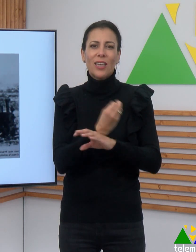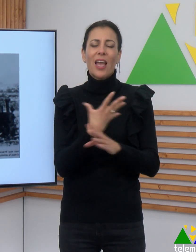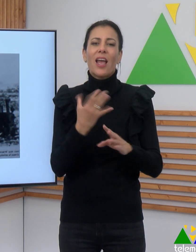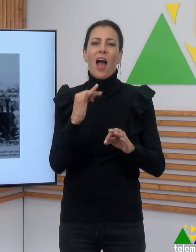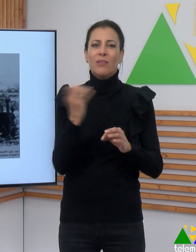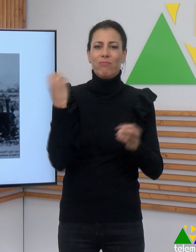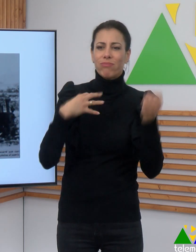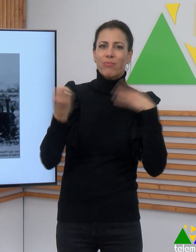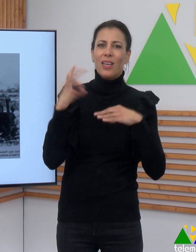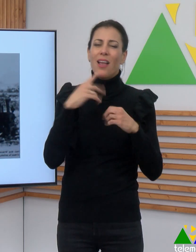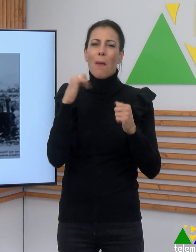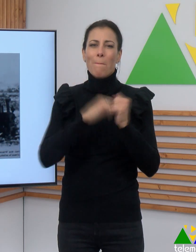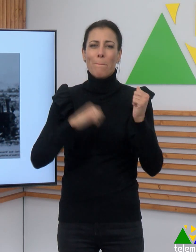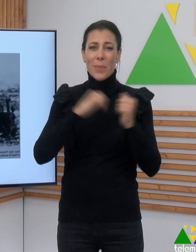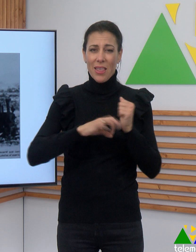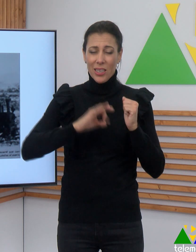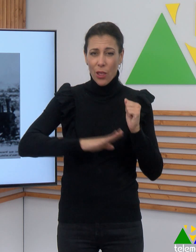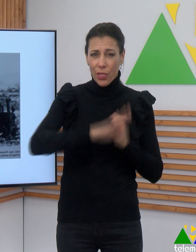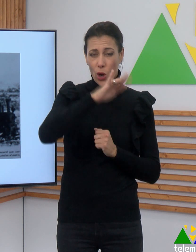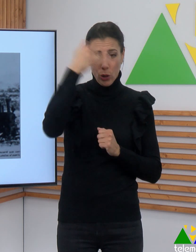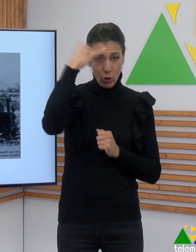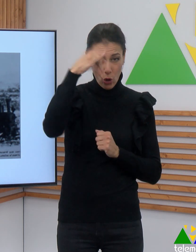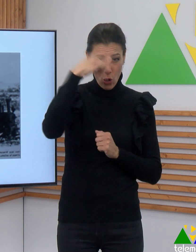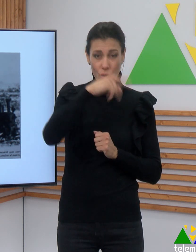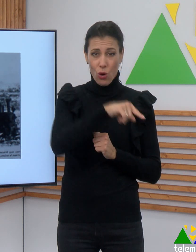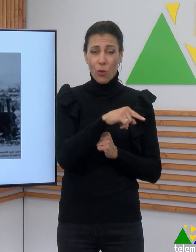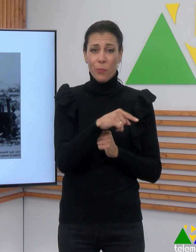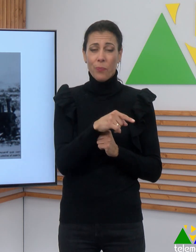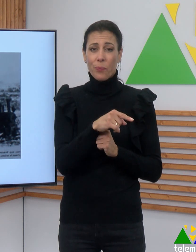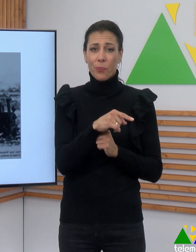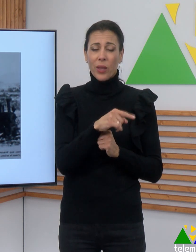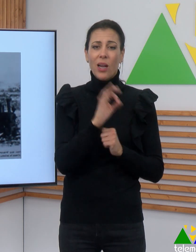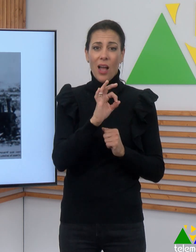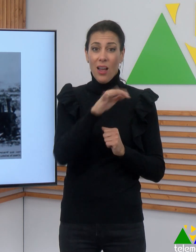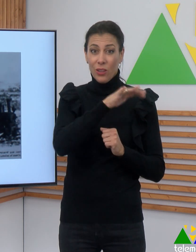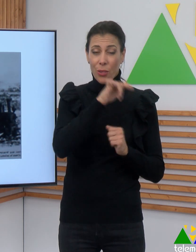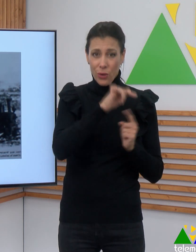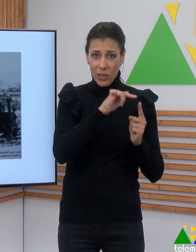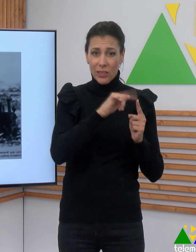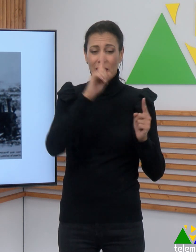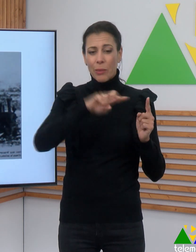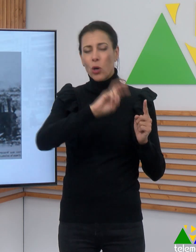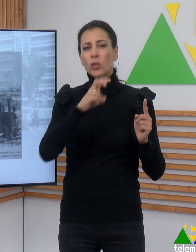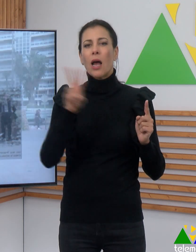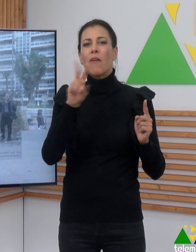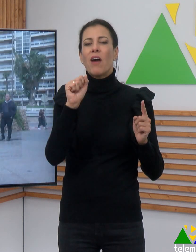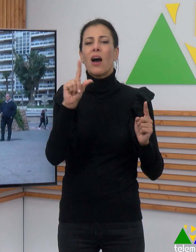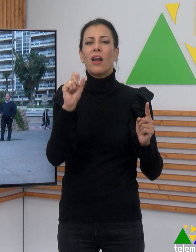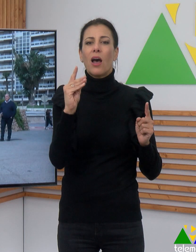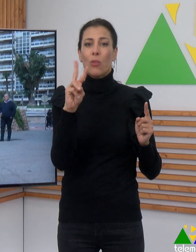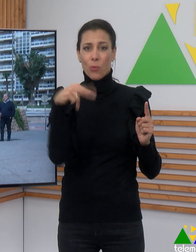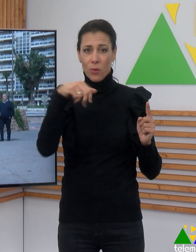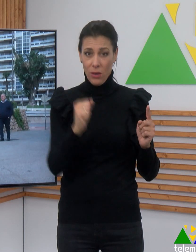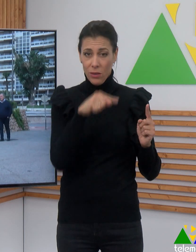piedras desde el Cerro del Toro, de al lado del Cerro del Toro, de lo que es el Cerro de las Piedras, en la laguna.